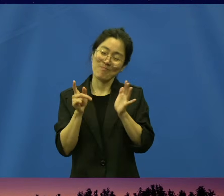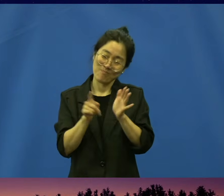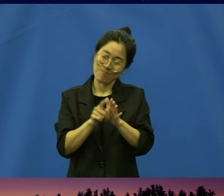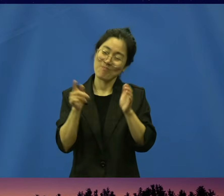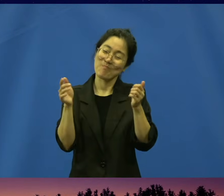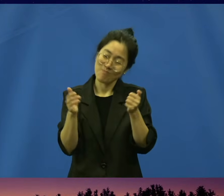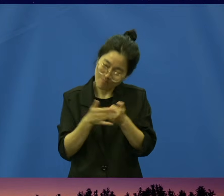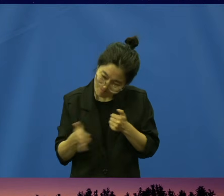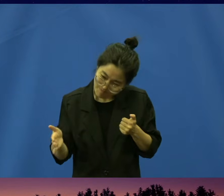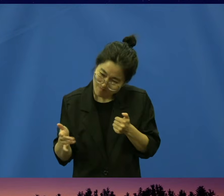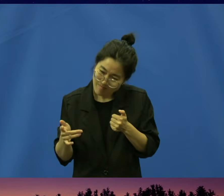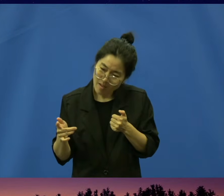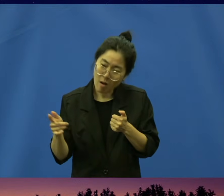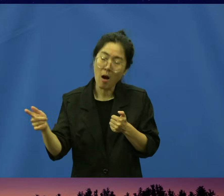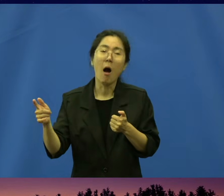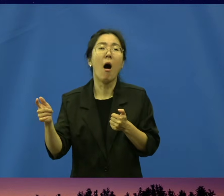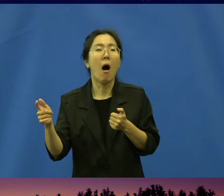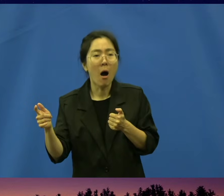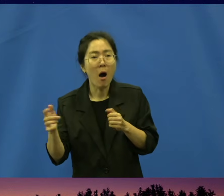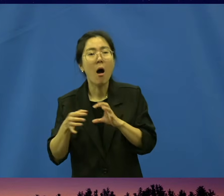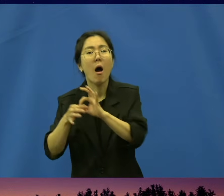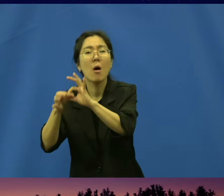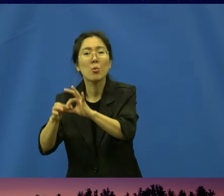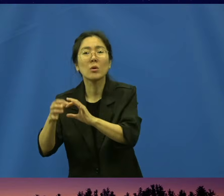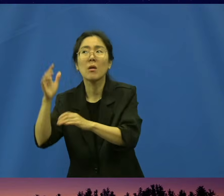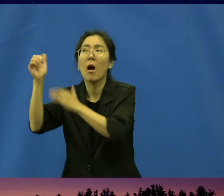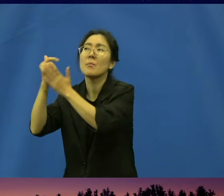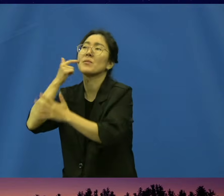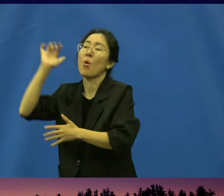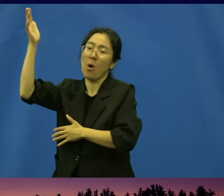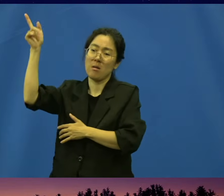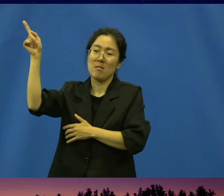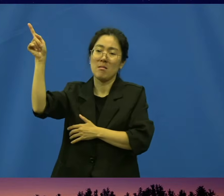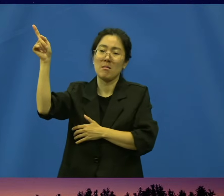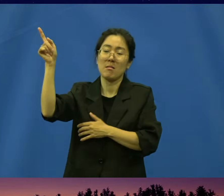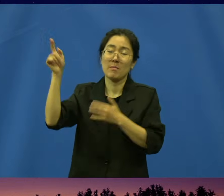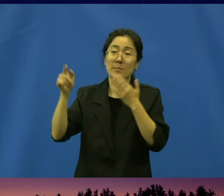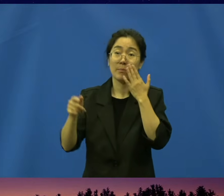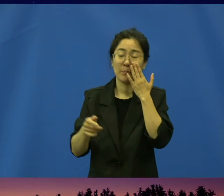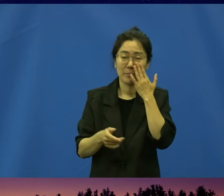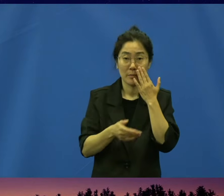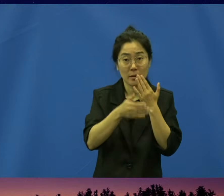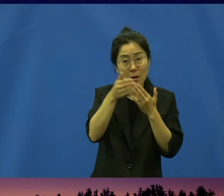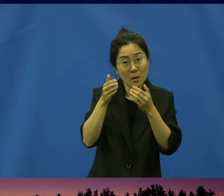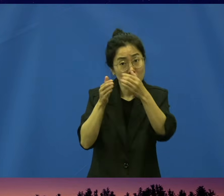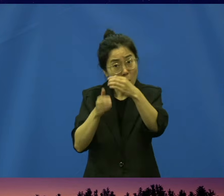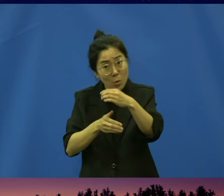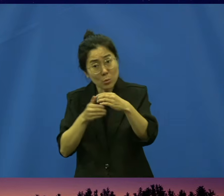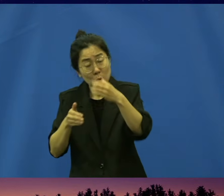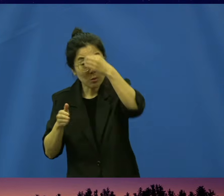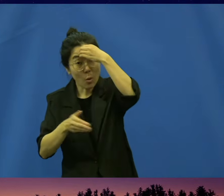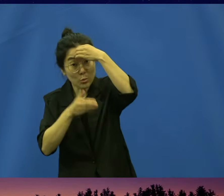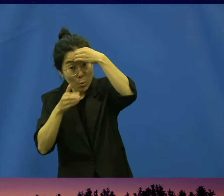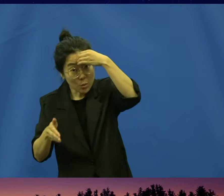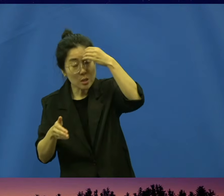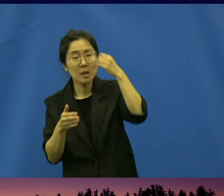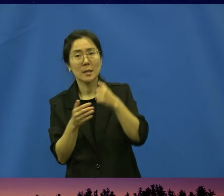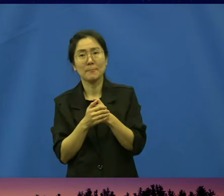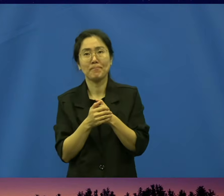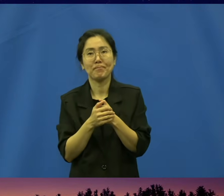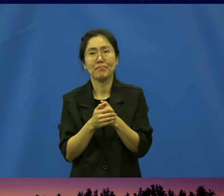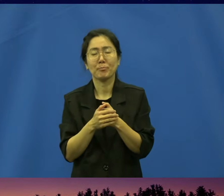여러분, 연합은, 성도 간의 사랑과 연합은 우리의 본분일 뿐만